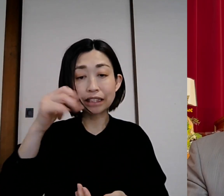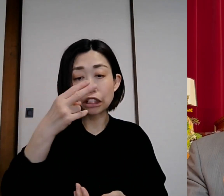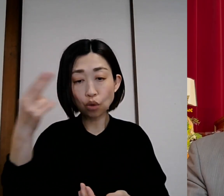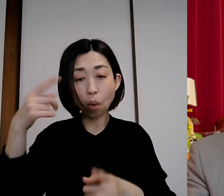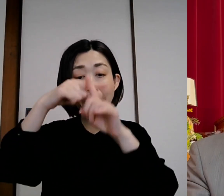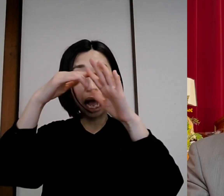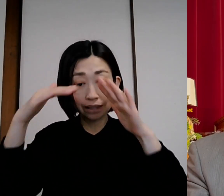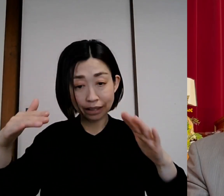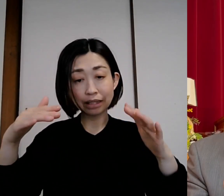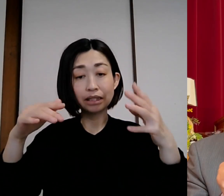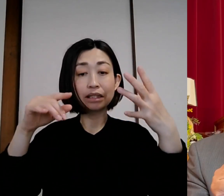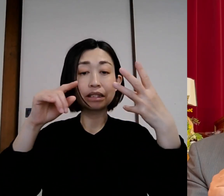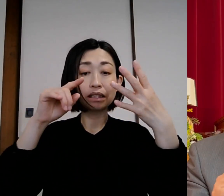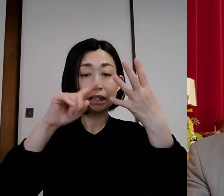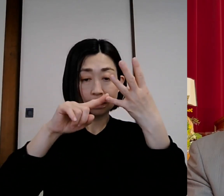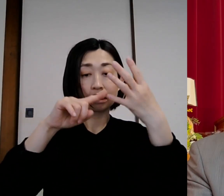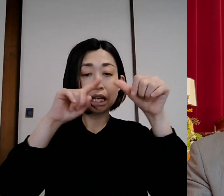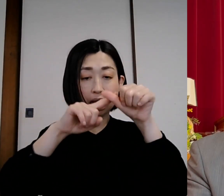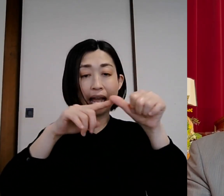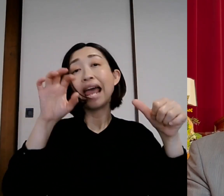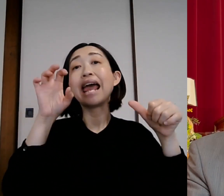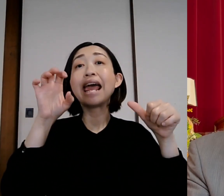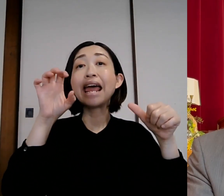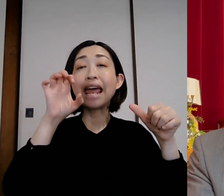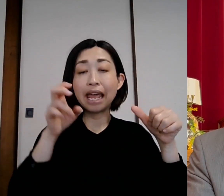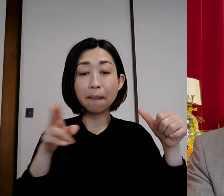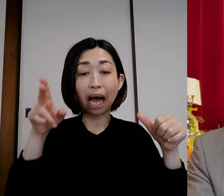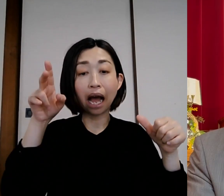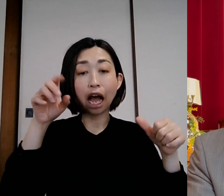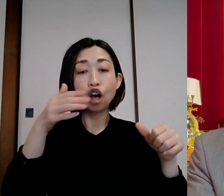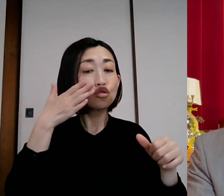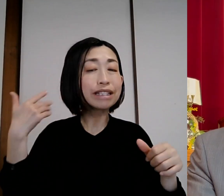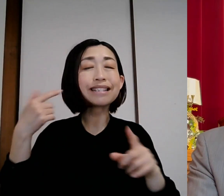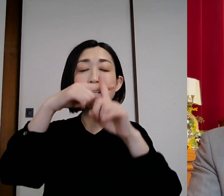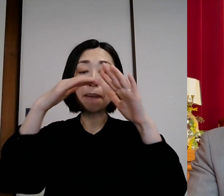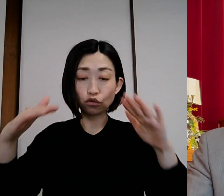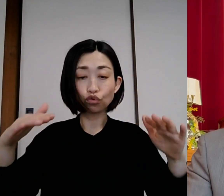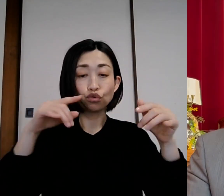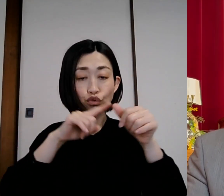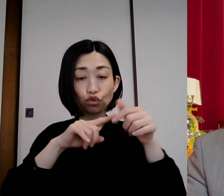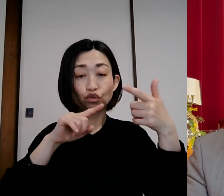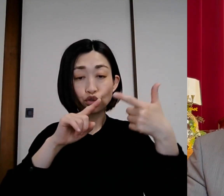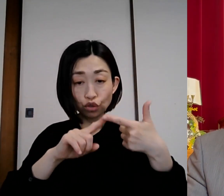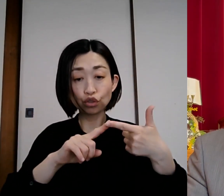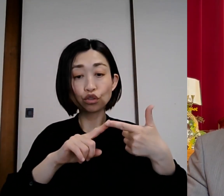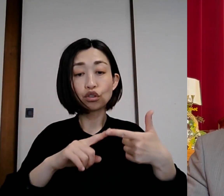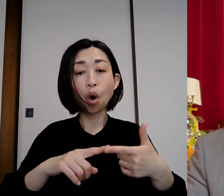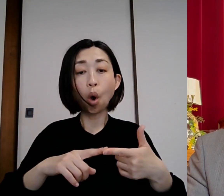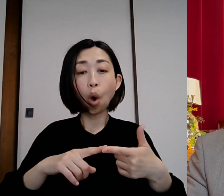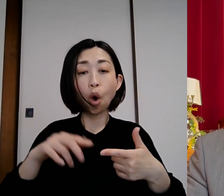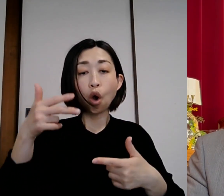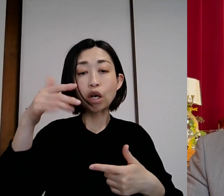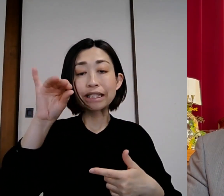ね、期待をしてですね、リバイバルの火が注がれますように祈っていただきたいと思います。最後に御言葉をお読みします。使徒の働